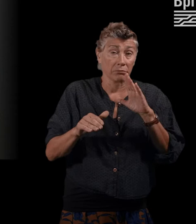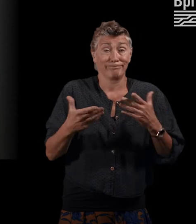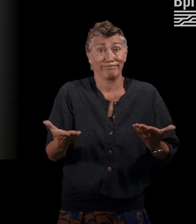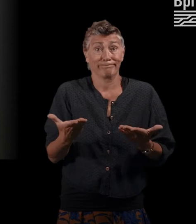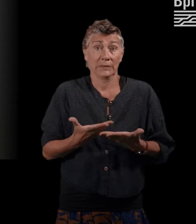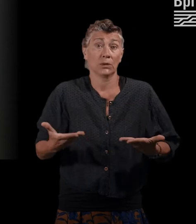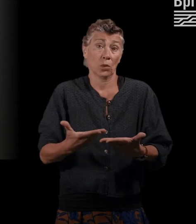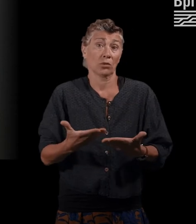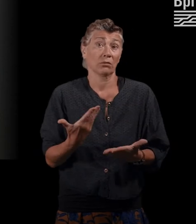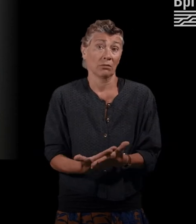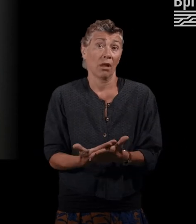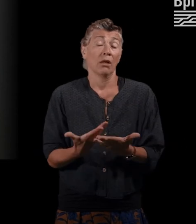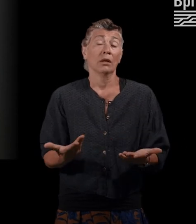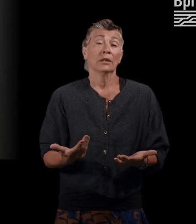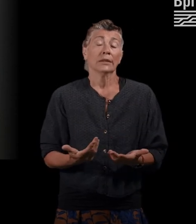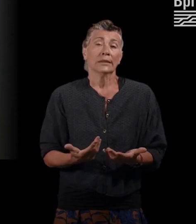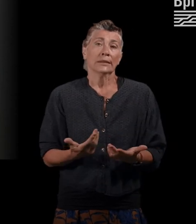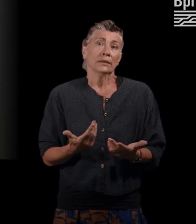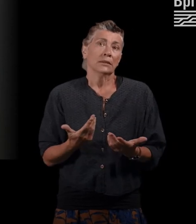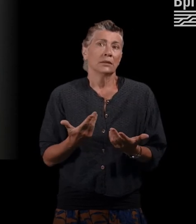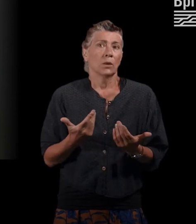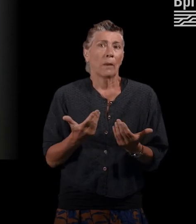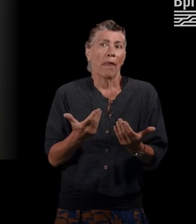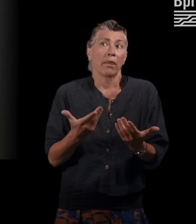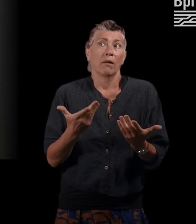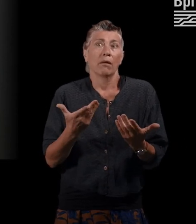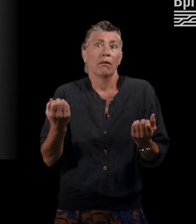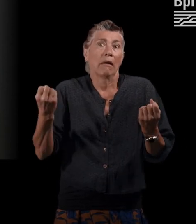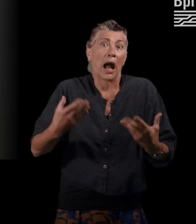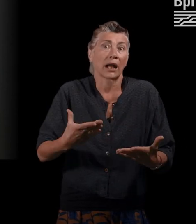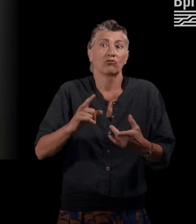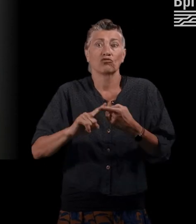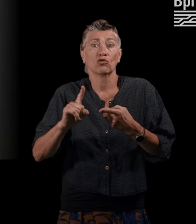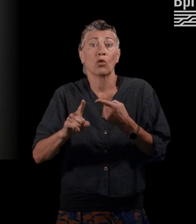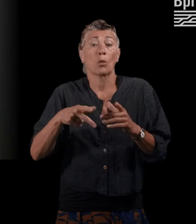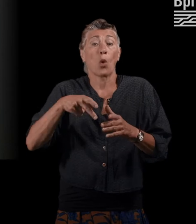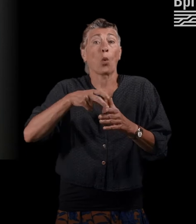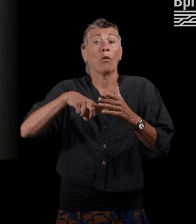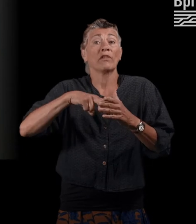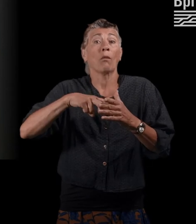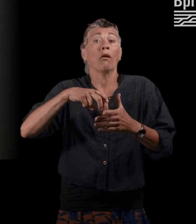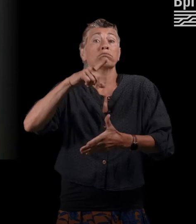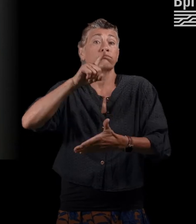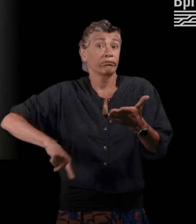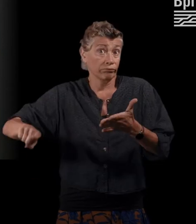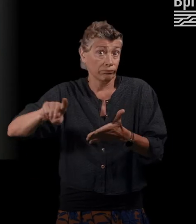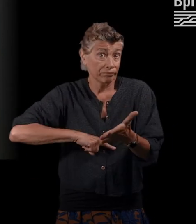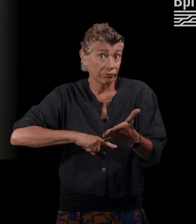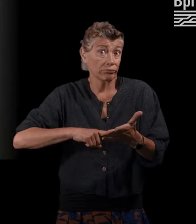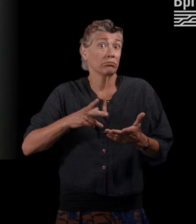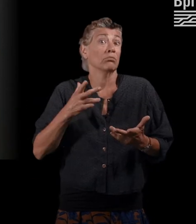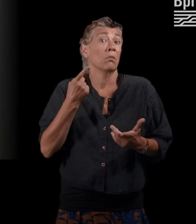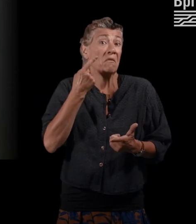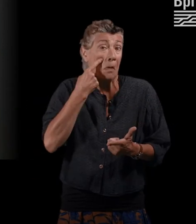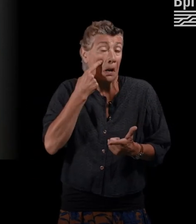Mais bon, là, on en est là et on attend peut-être que quelque chose se passe, que le confinement se défasse,